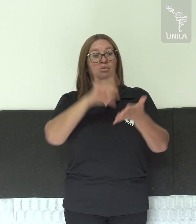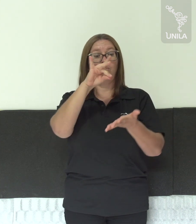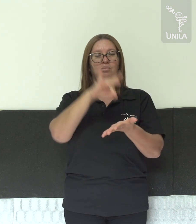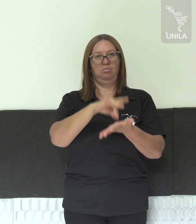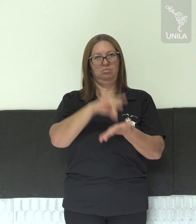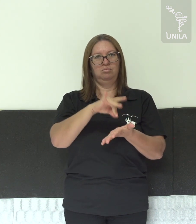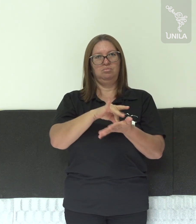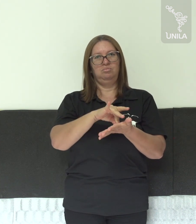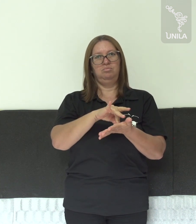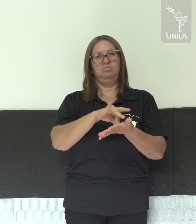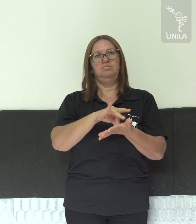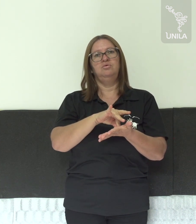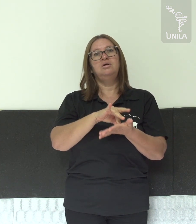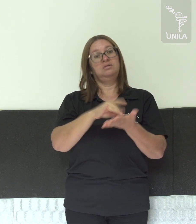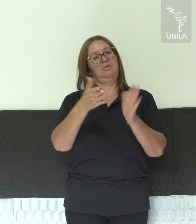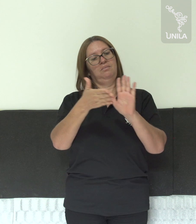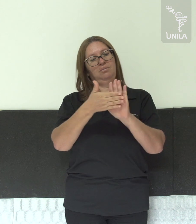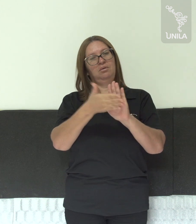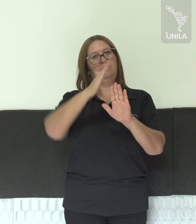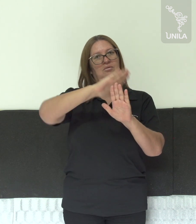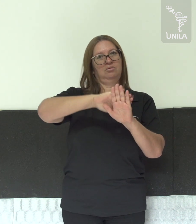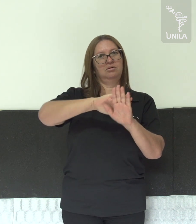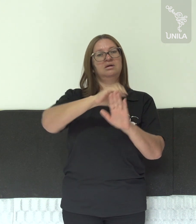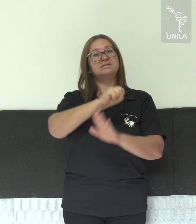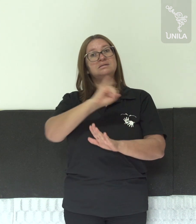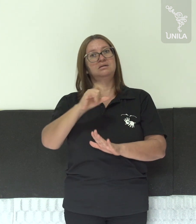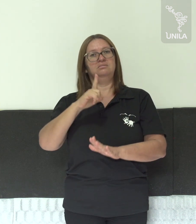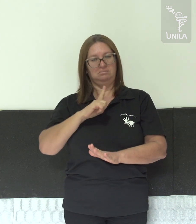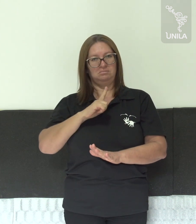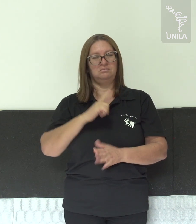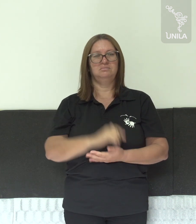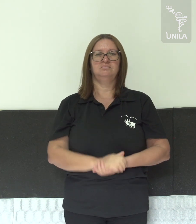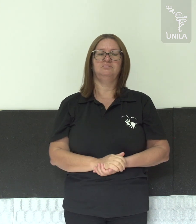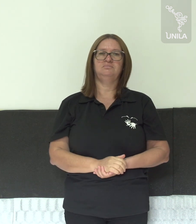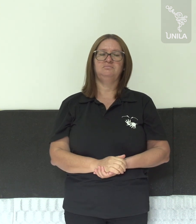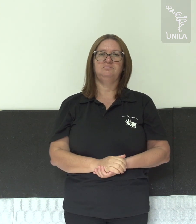original, frente e verso, quando houver.